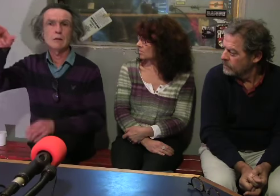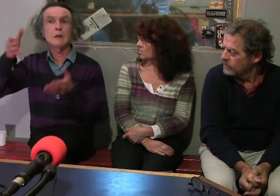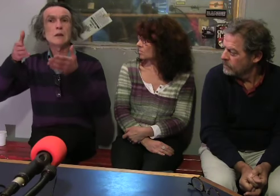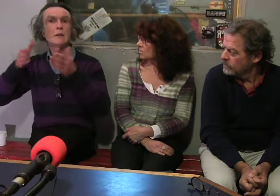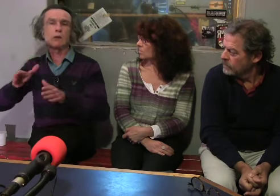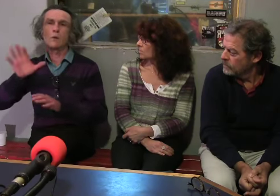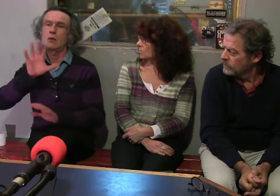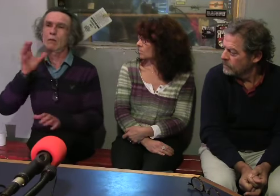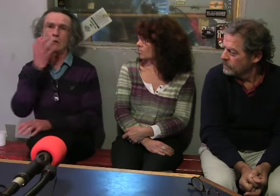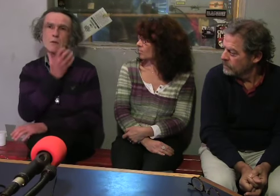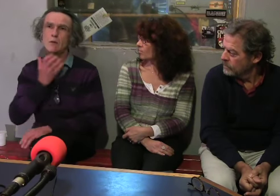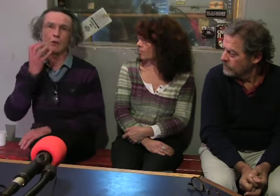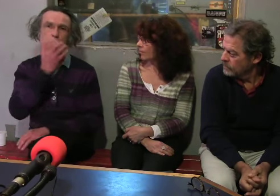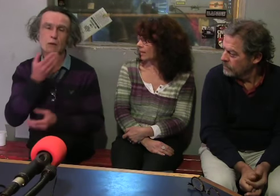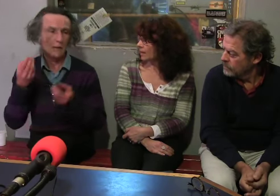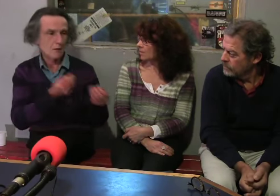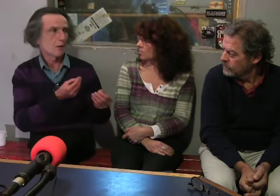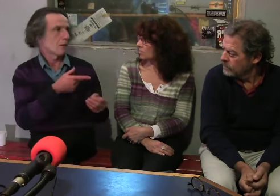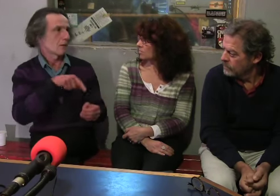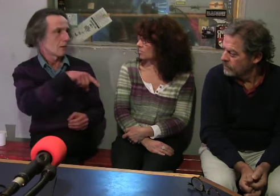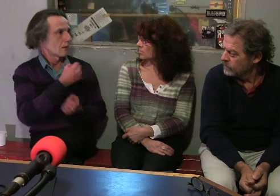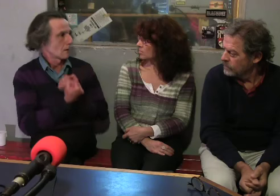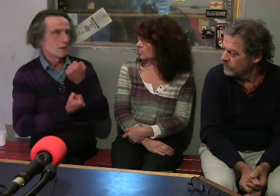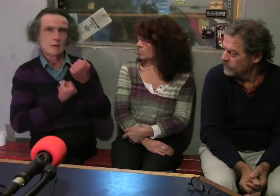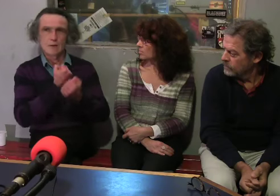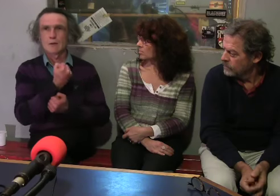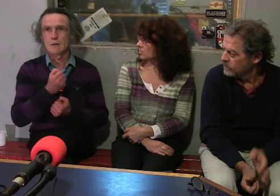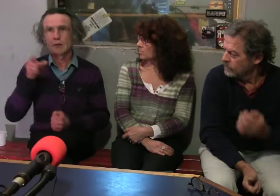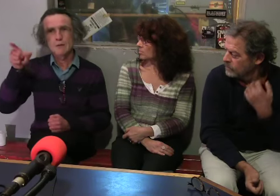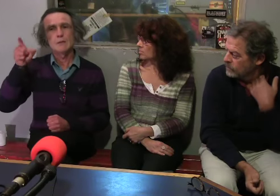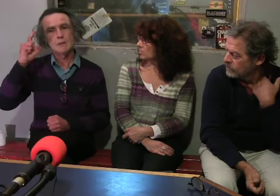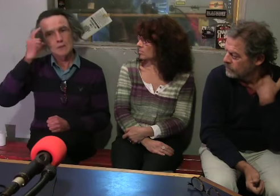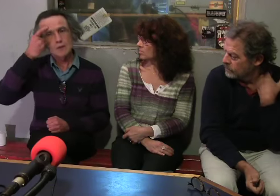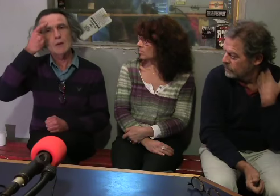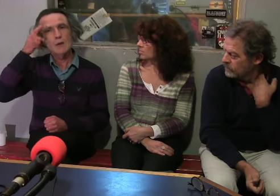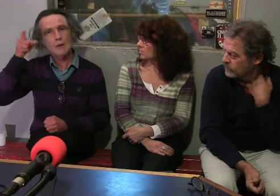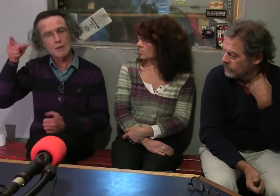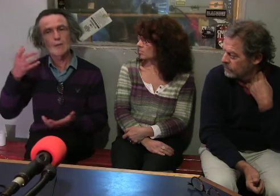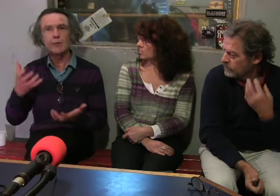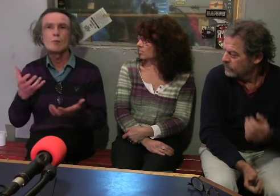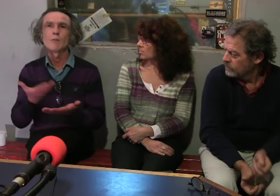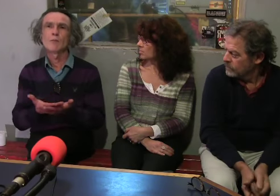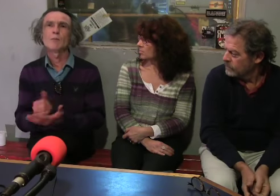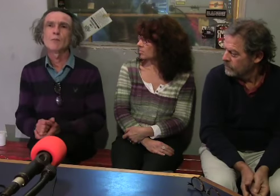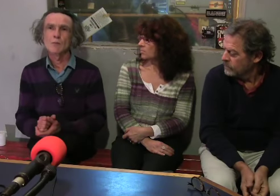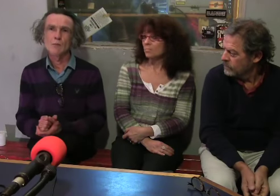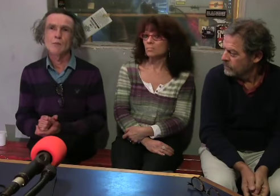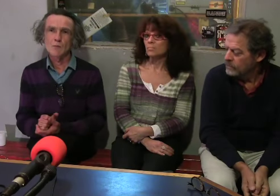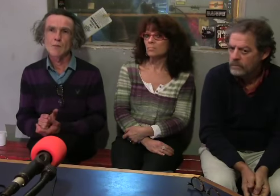on voudrait nous demander au gouvernement de reconnaître que cette décision a été extrêmement pénalisante pour le